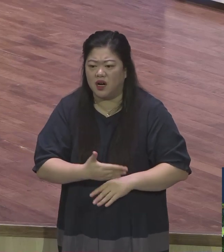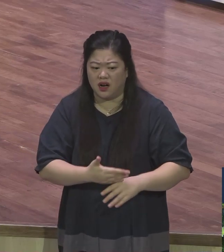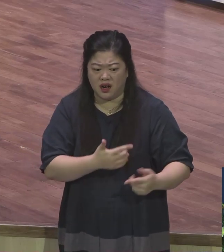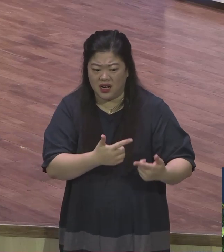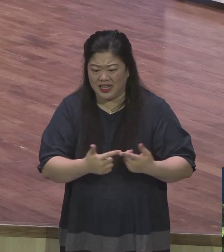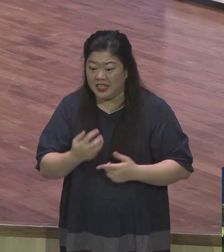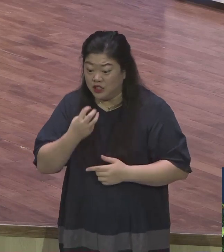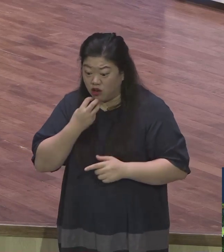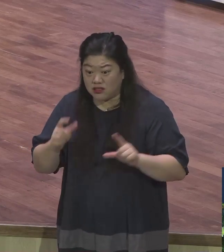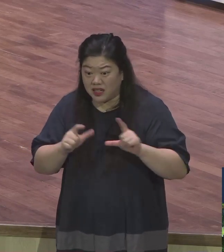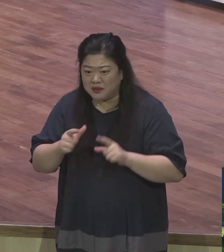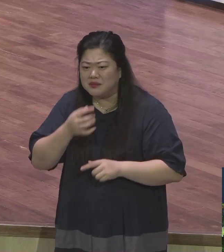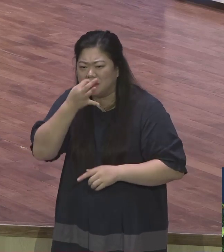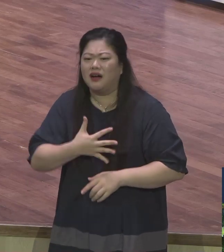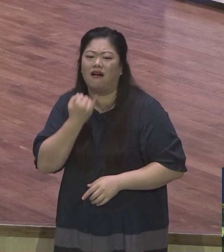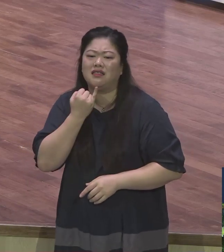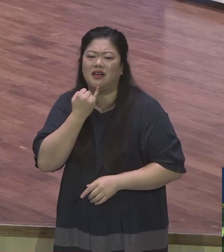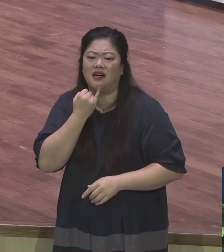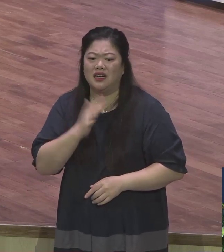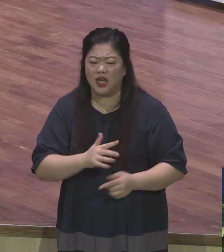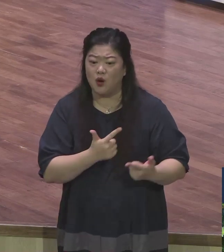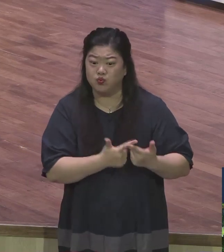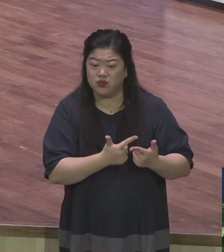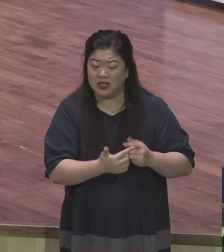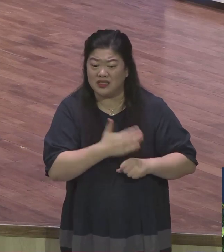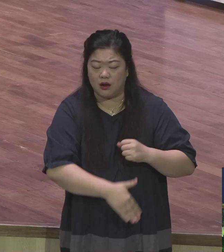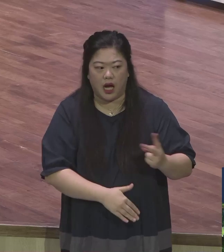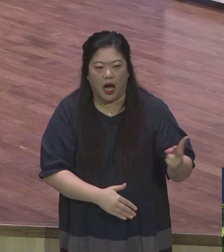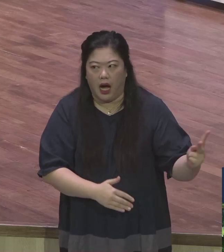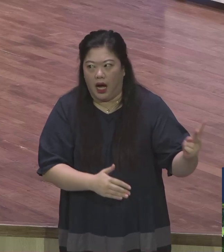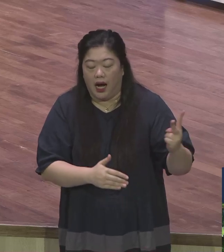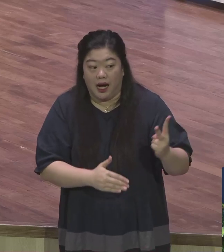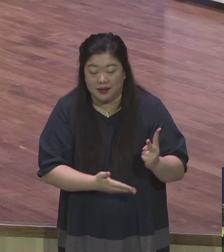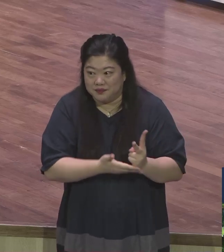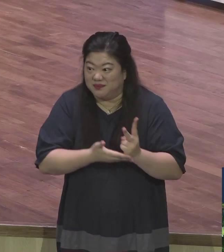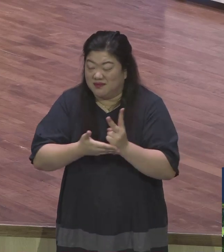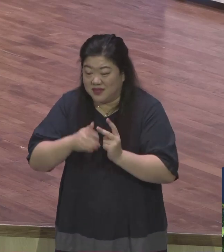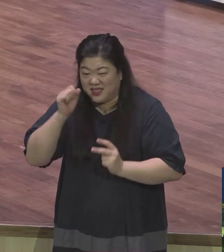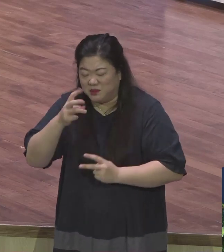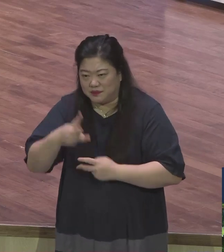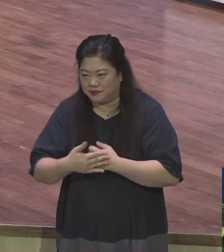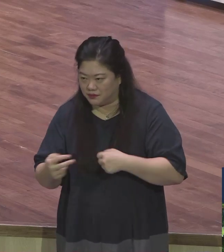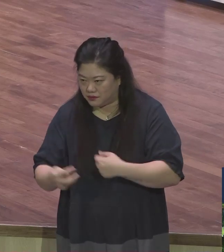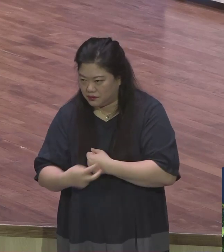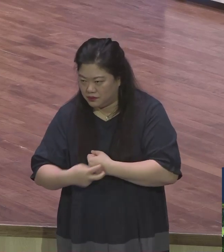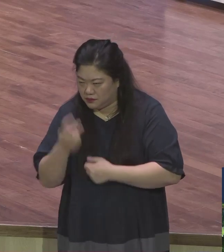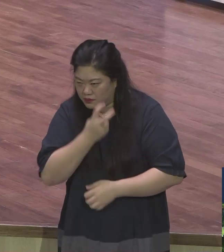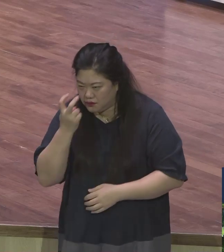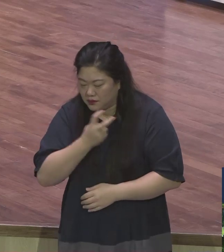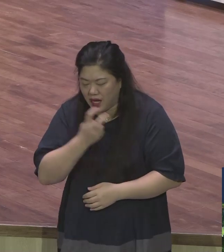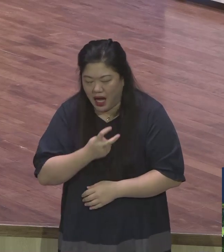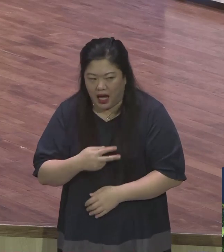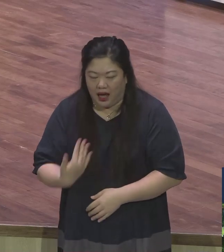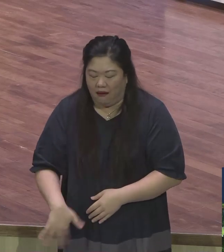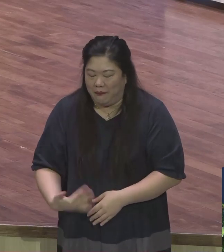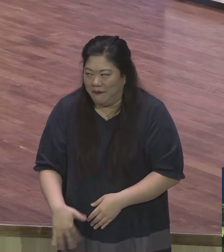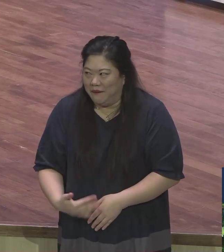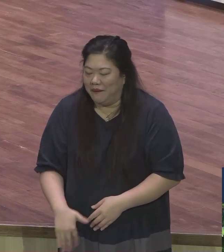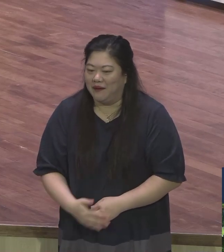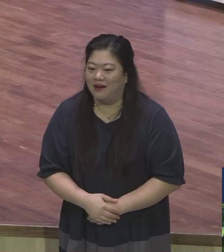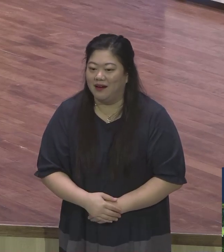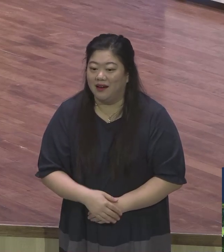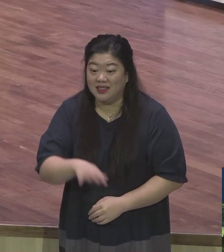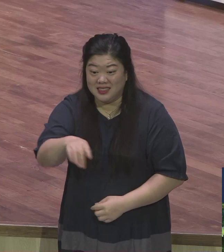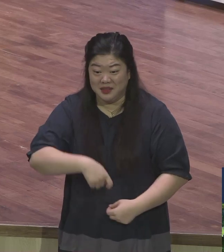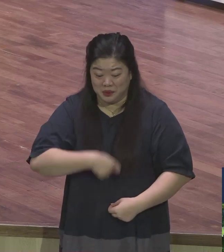어사되기가 쉽습니까? 어사되기가 얼마나 어렵습니까? 그런데 그렇게 고생고생이가 어사되어가지고